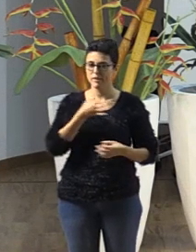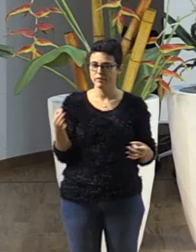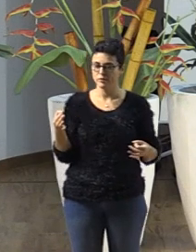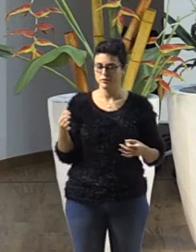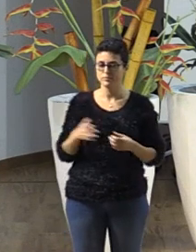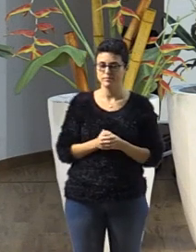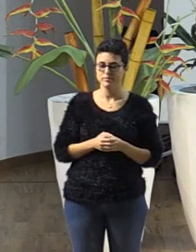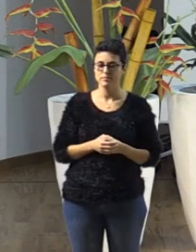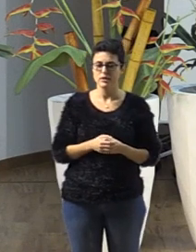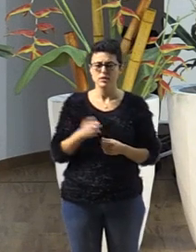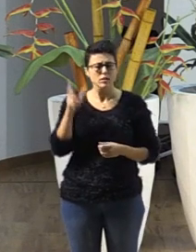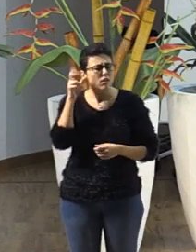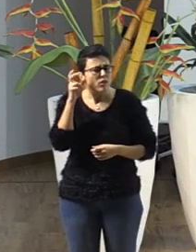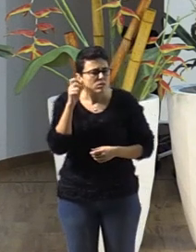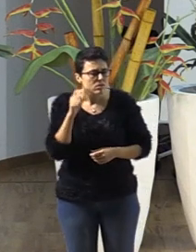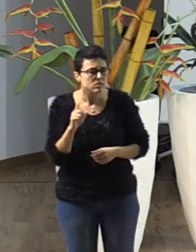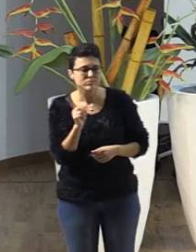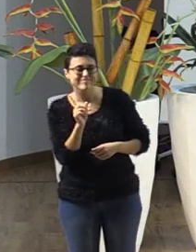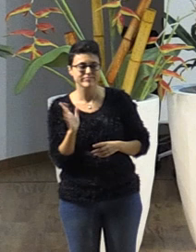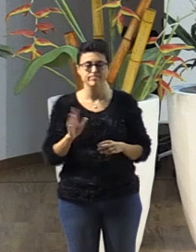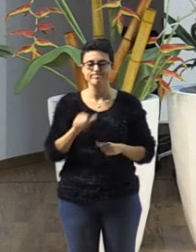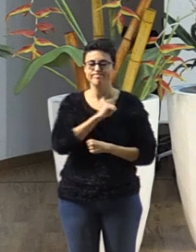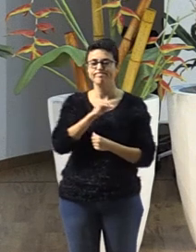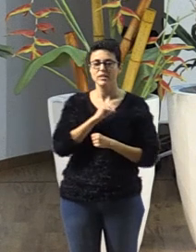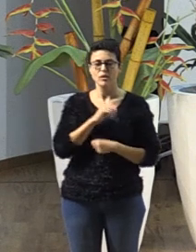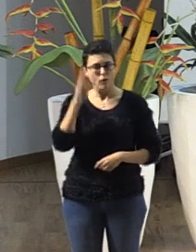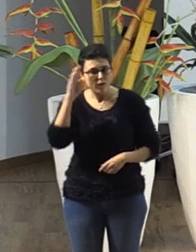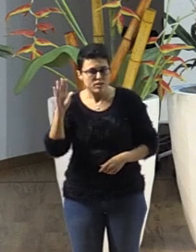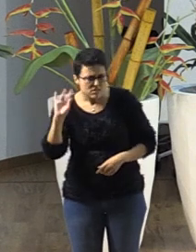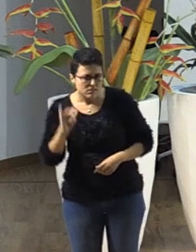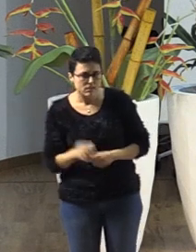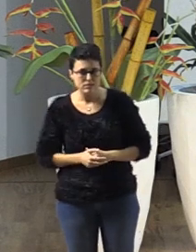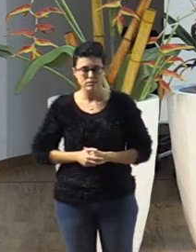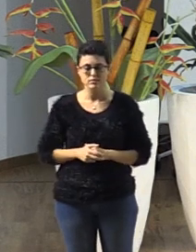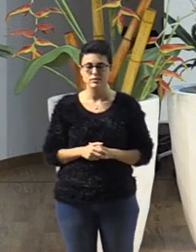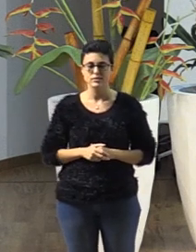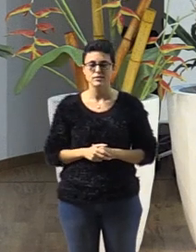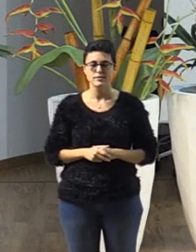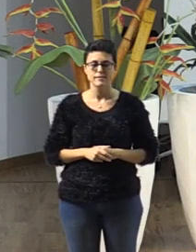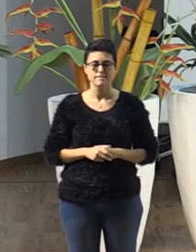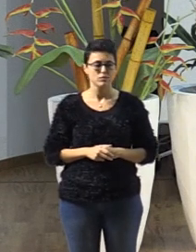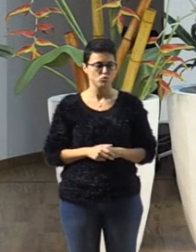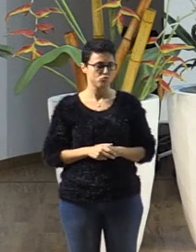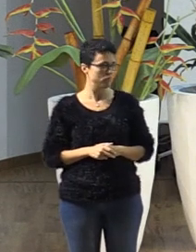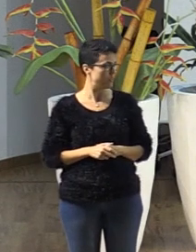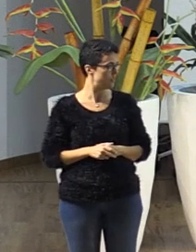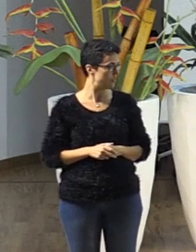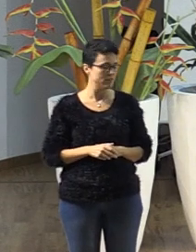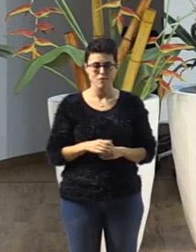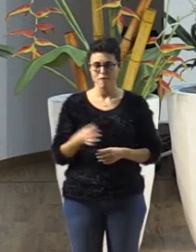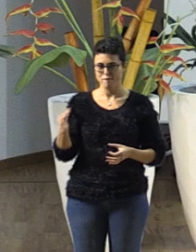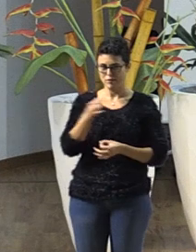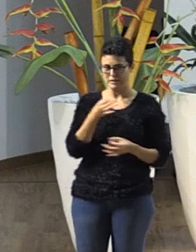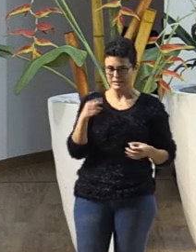Pues sí, se oye, ¿no? ¿No? ¿Hola? ¿Sí? Pues con uno, con este,